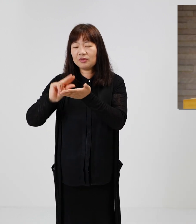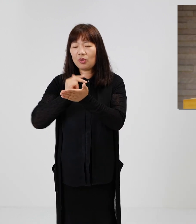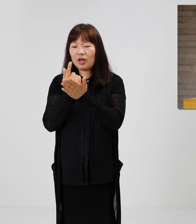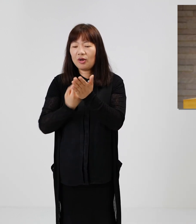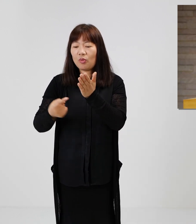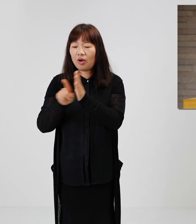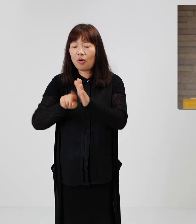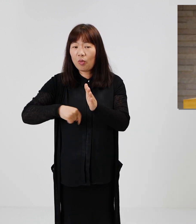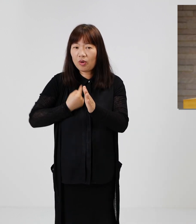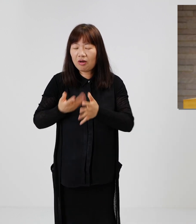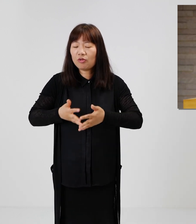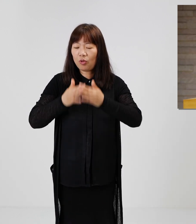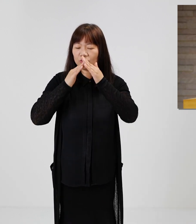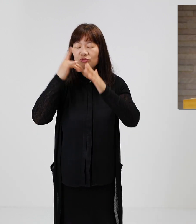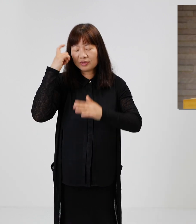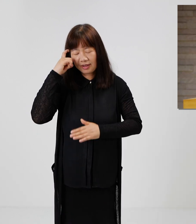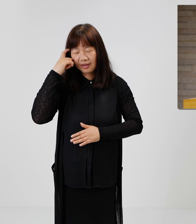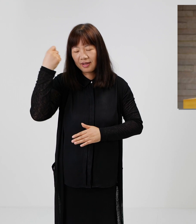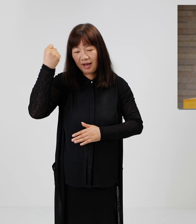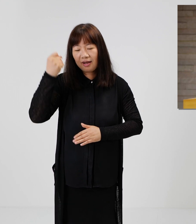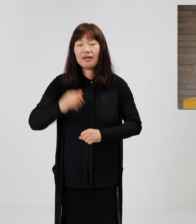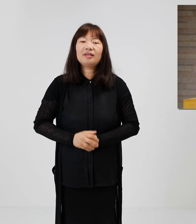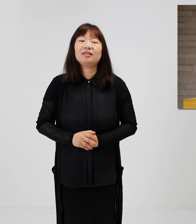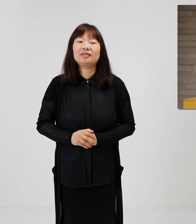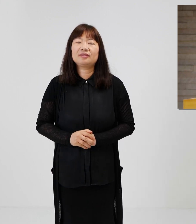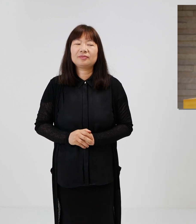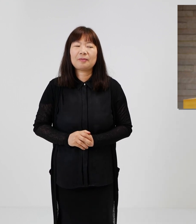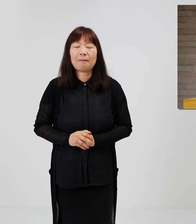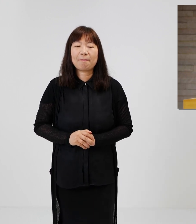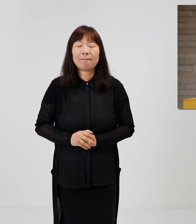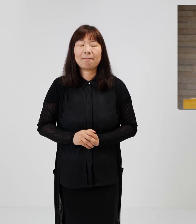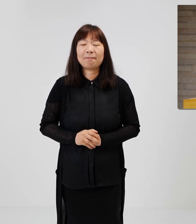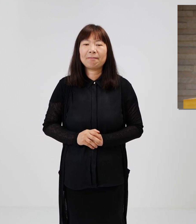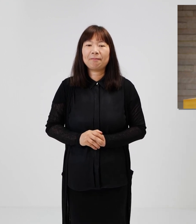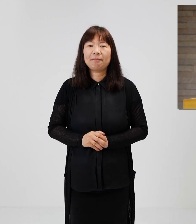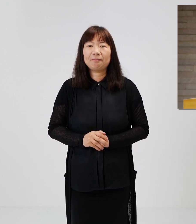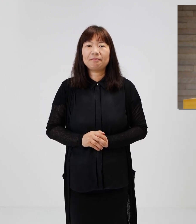위하여 홀로 건축하리라 하였더니